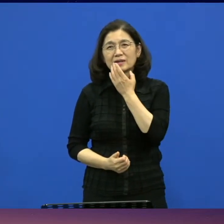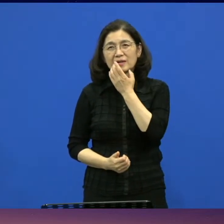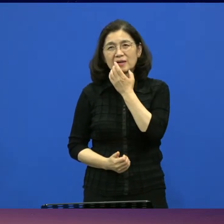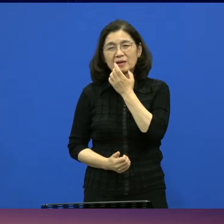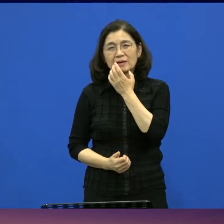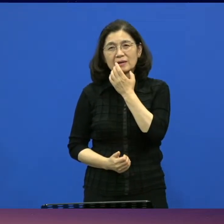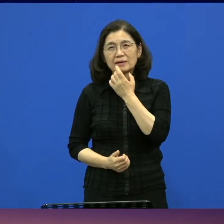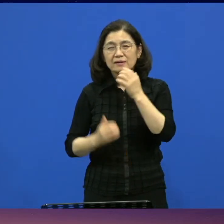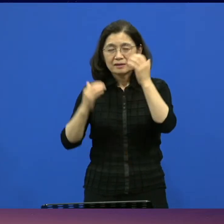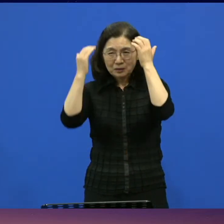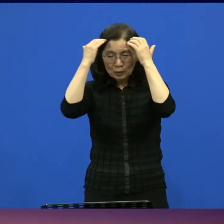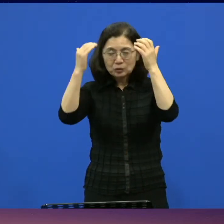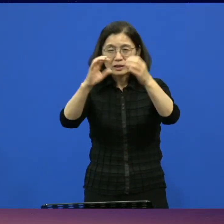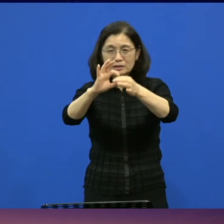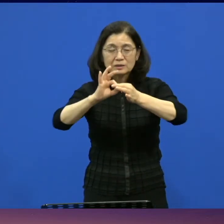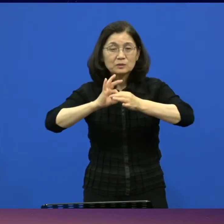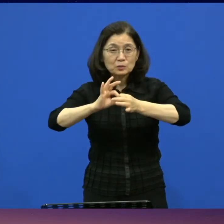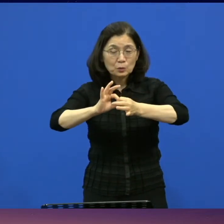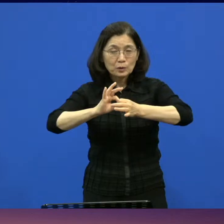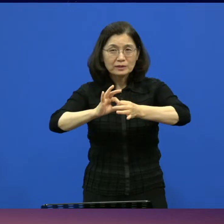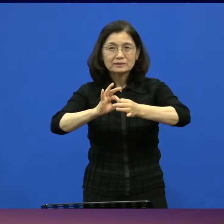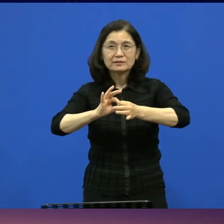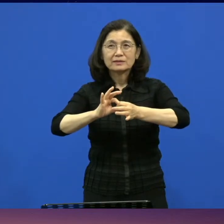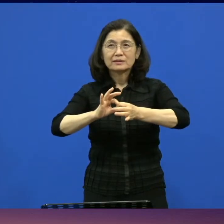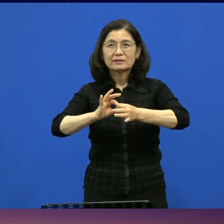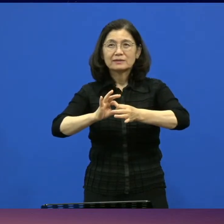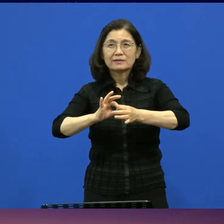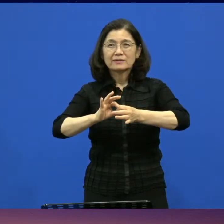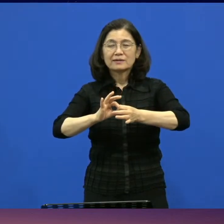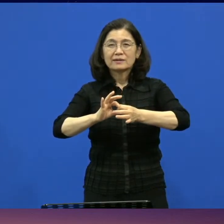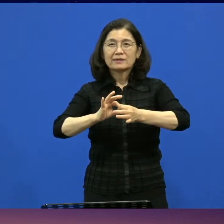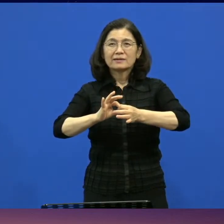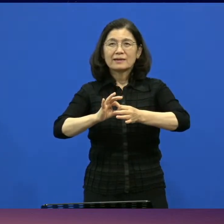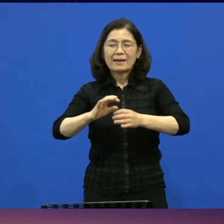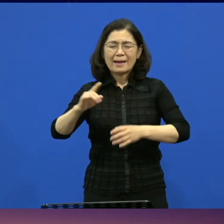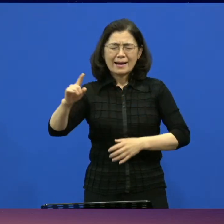그래서 그 고난을 통하여서 밑바닥까지 내려가서